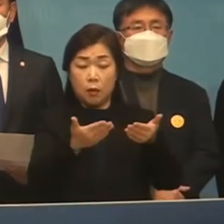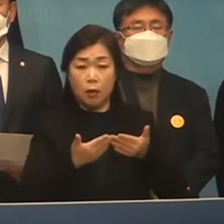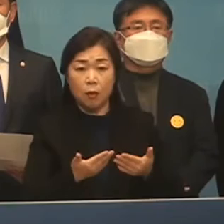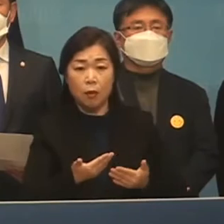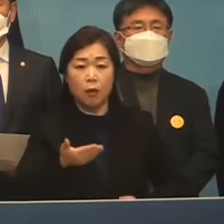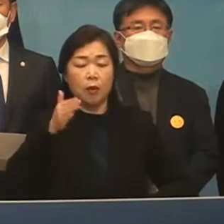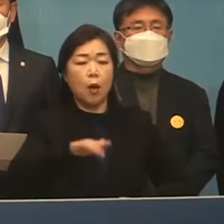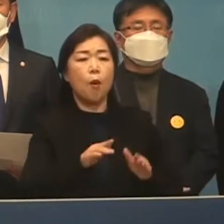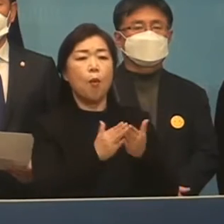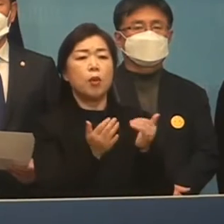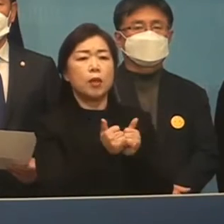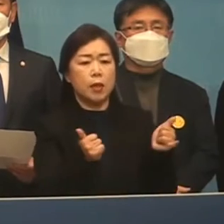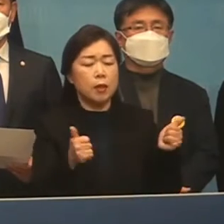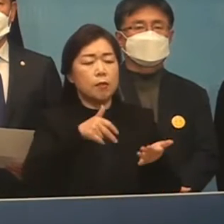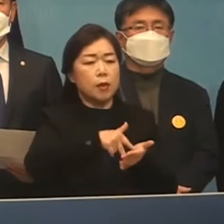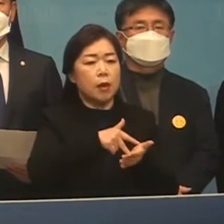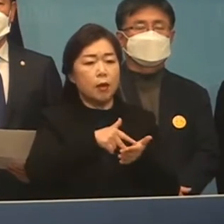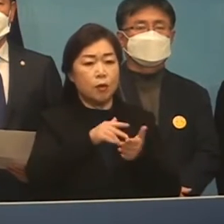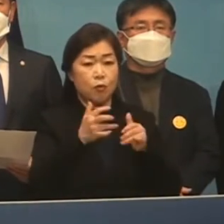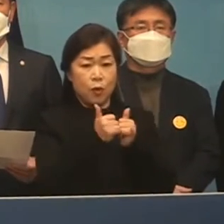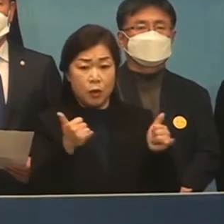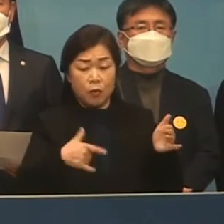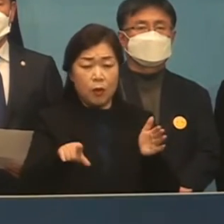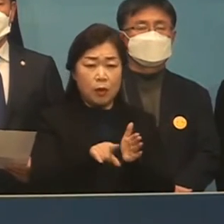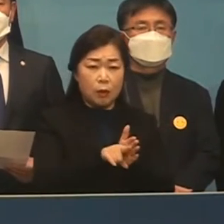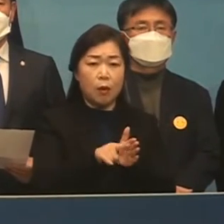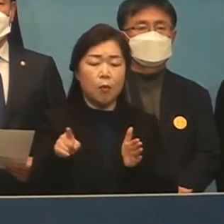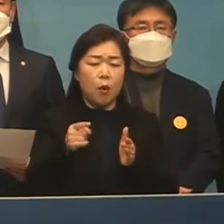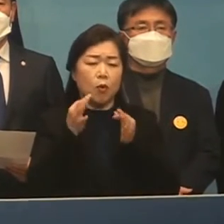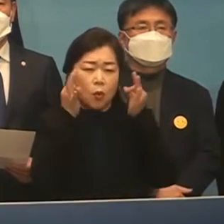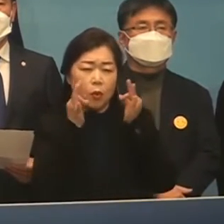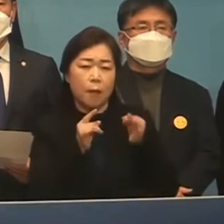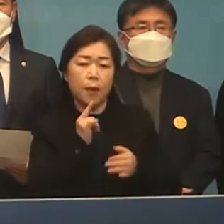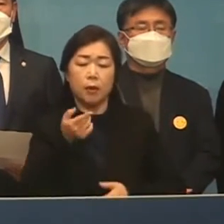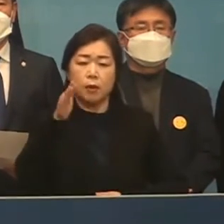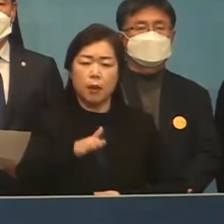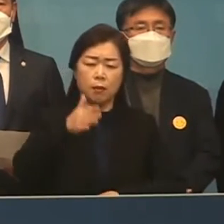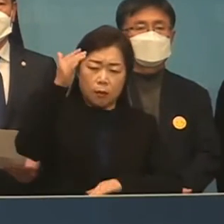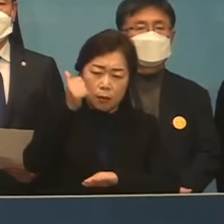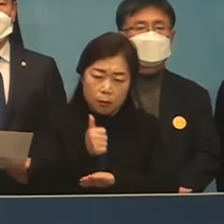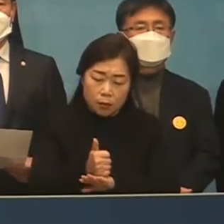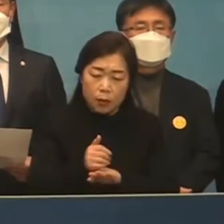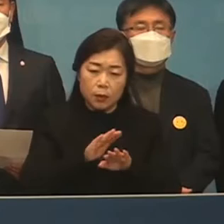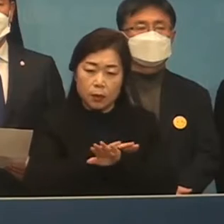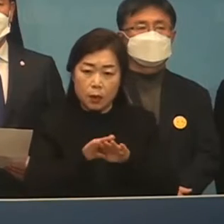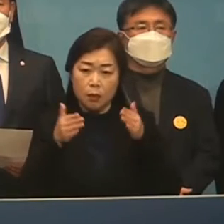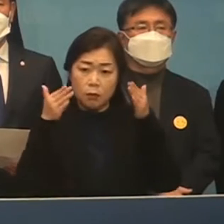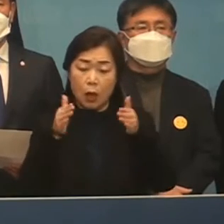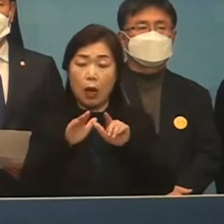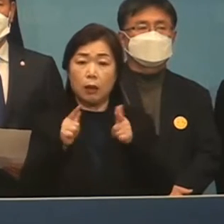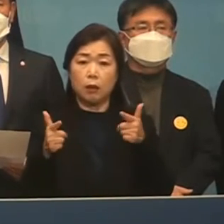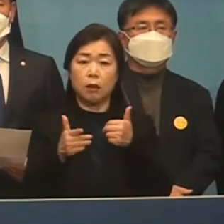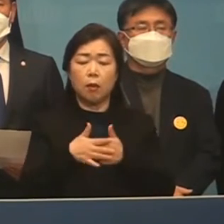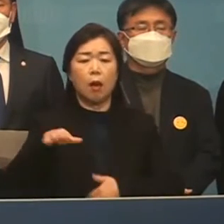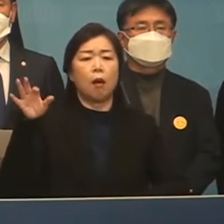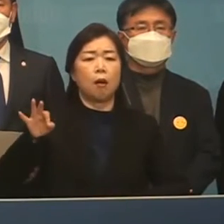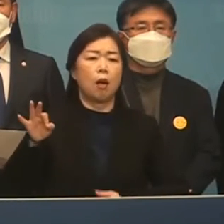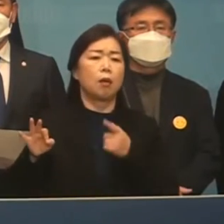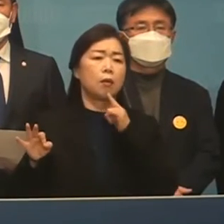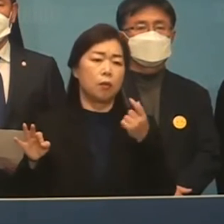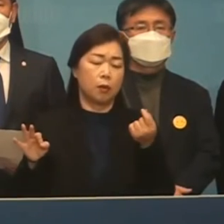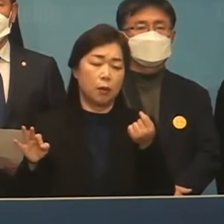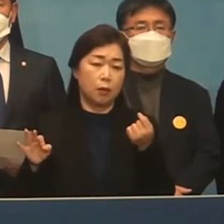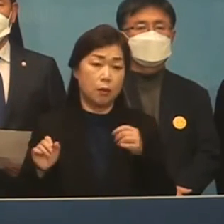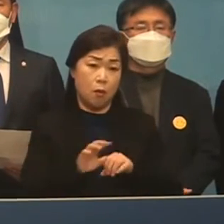합니다만 결국 국민을 기만했던 일을 또다시 반복하려고 하는 것인지 묻지 않을 수 없습니다.